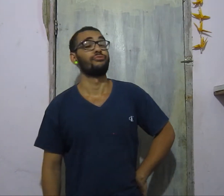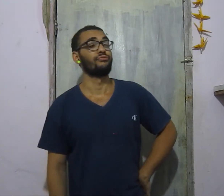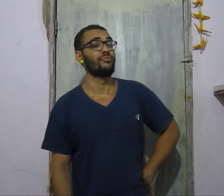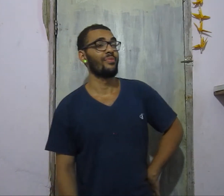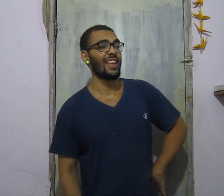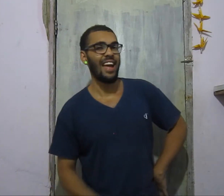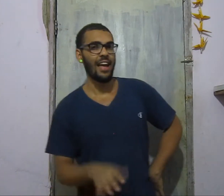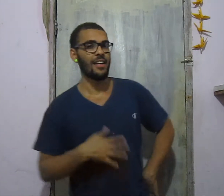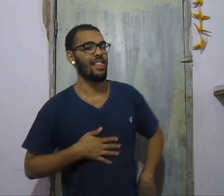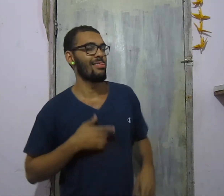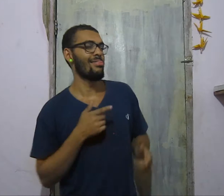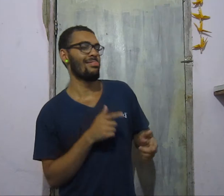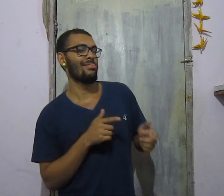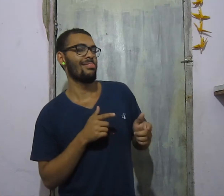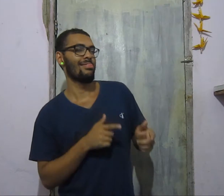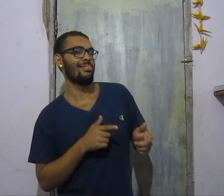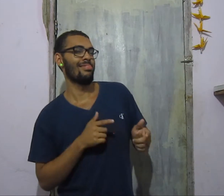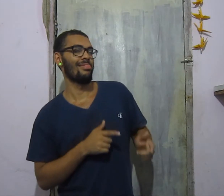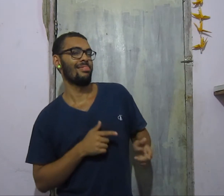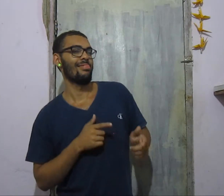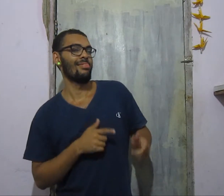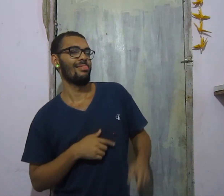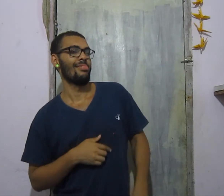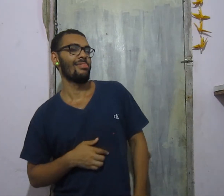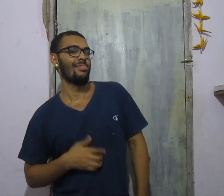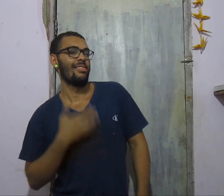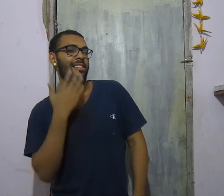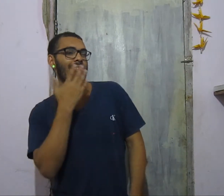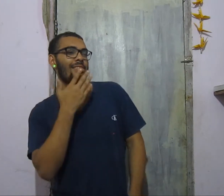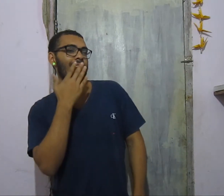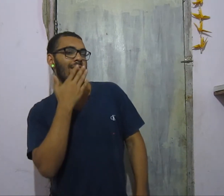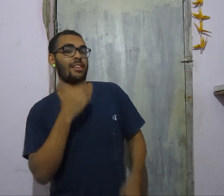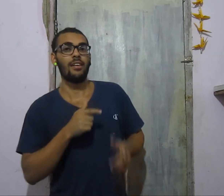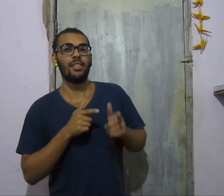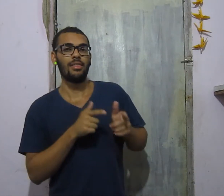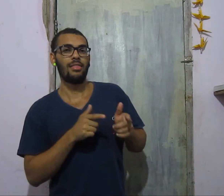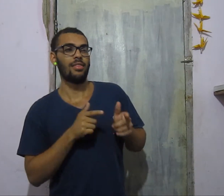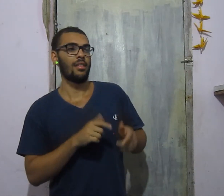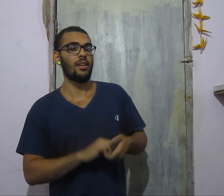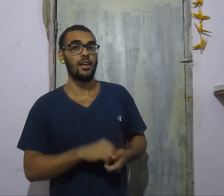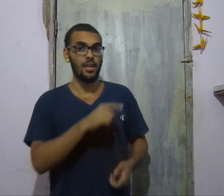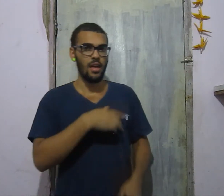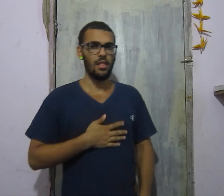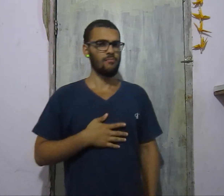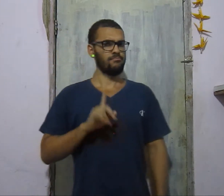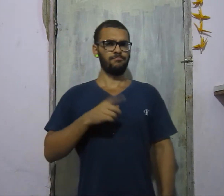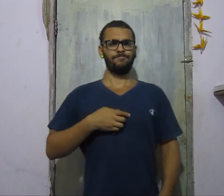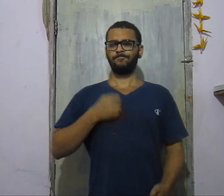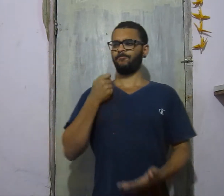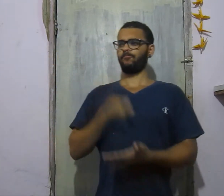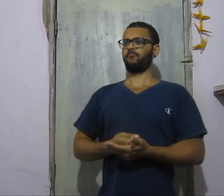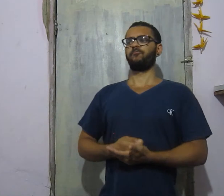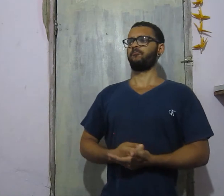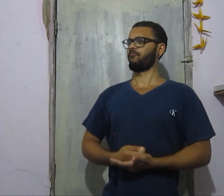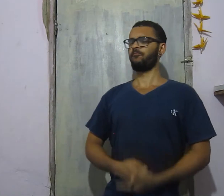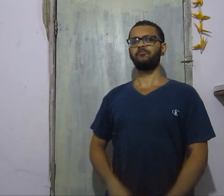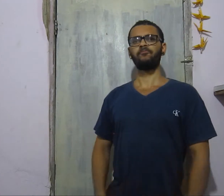começam a fazer piadas, a serem sexistas com ela. E ela mantém uma